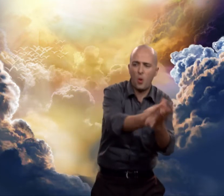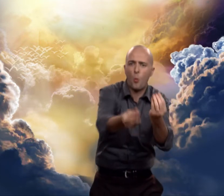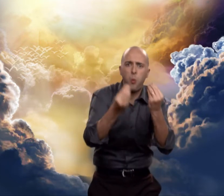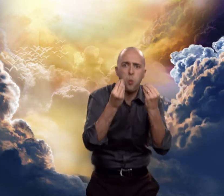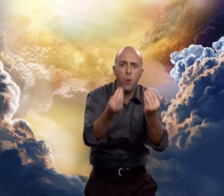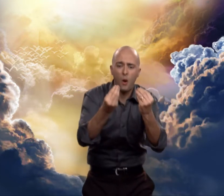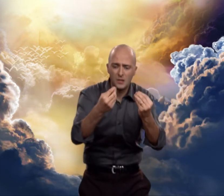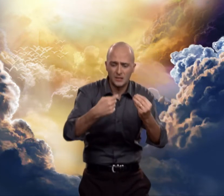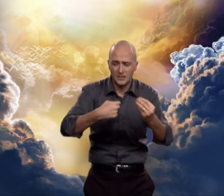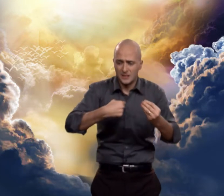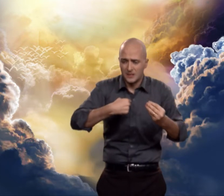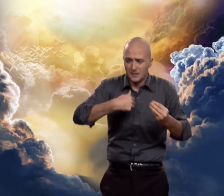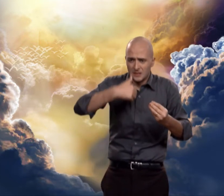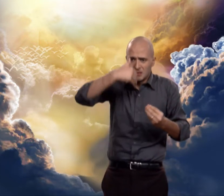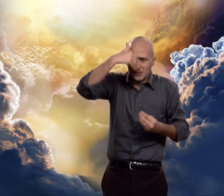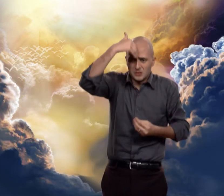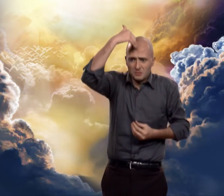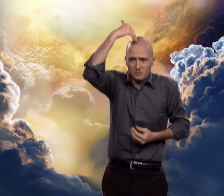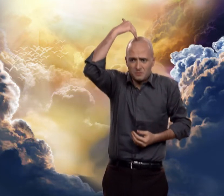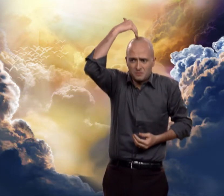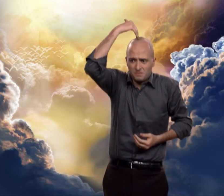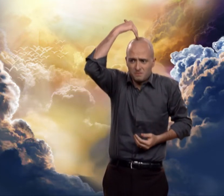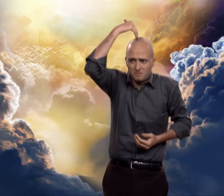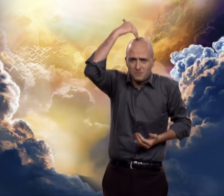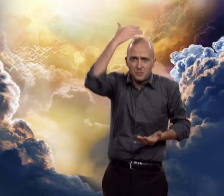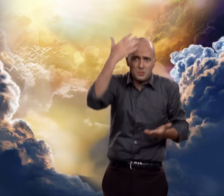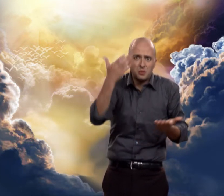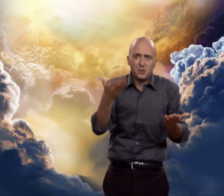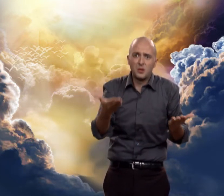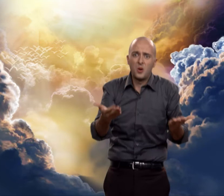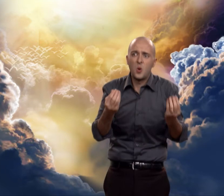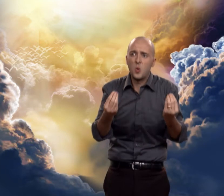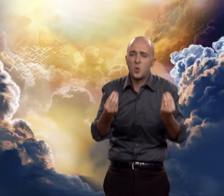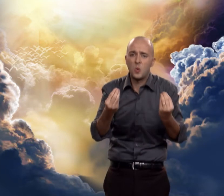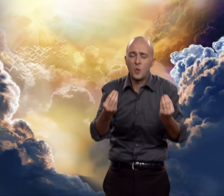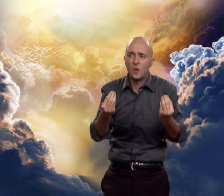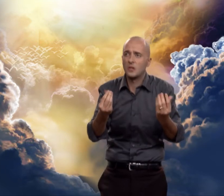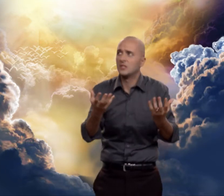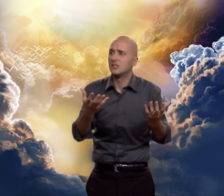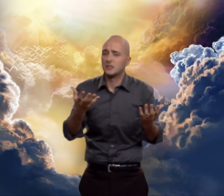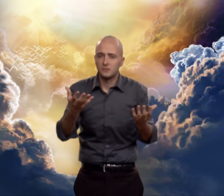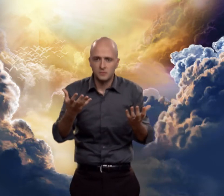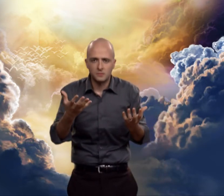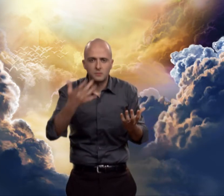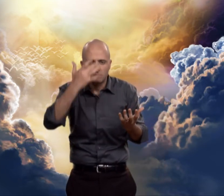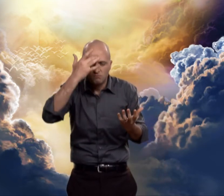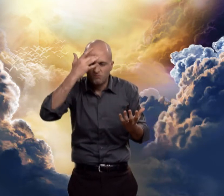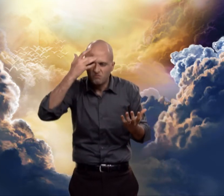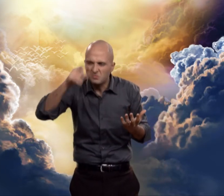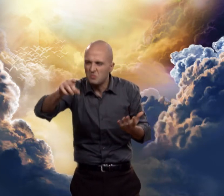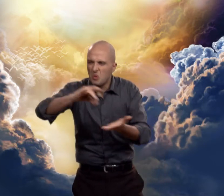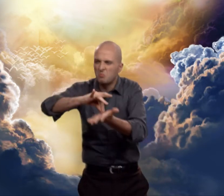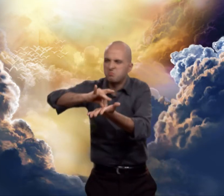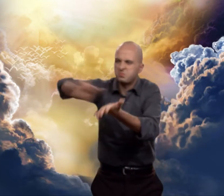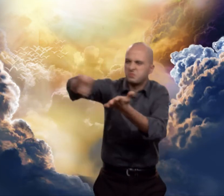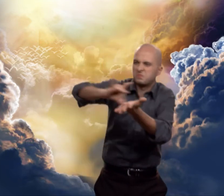ofício sagrado, quão terríveis são os resultados da infidelidade deles. Aparece o Rei dos